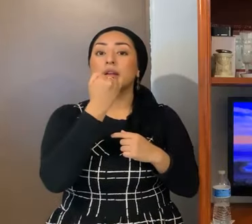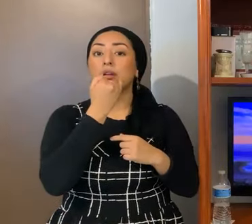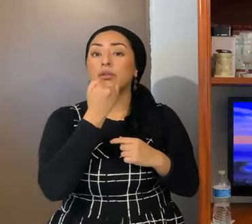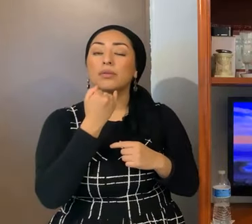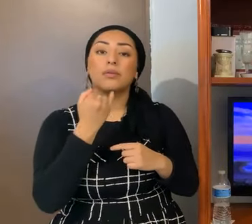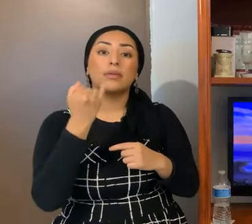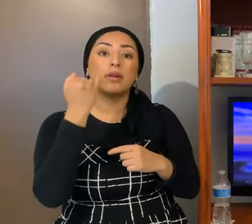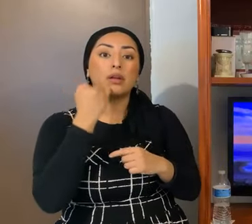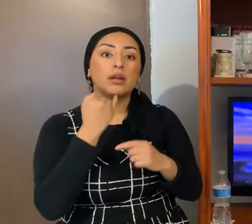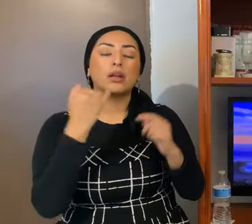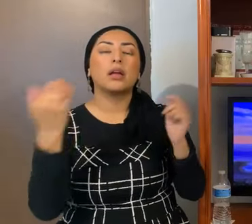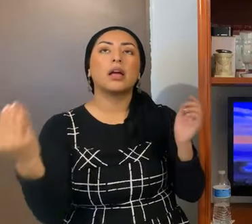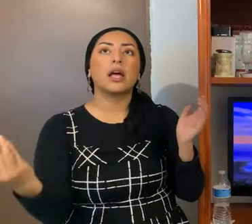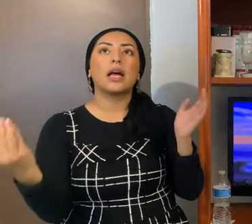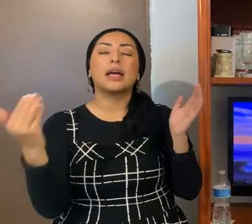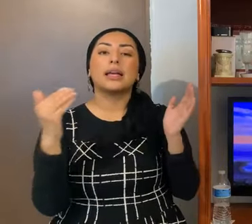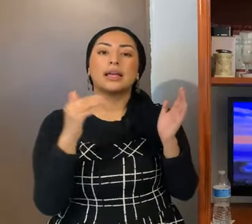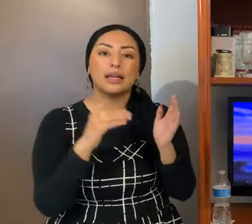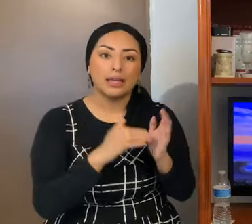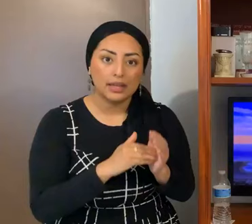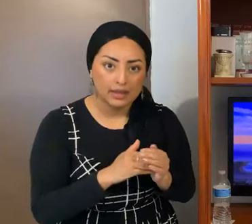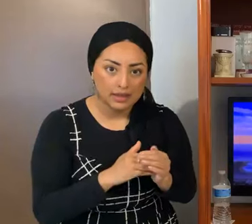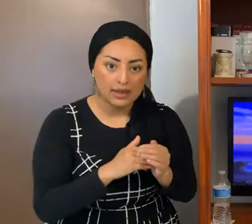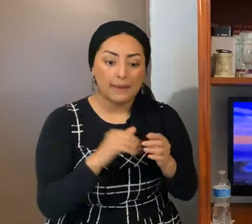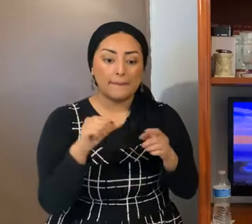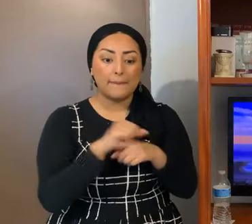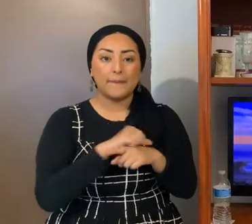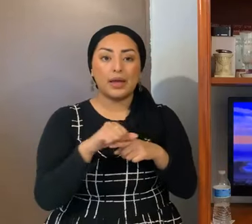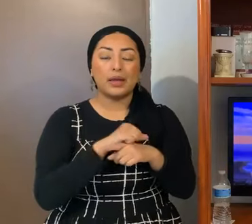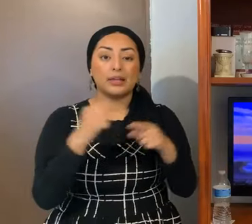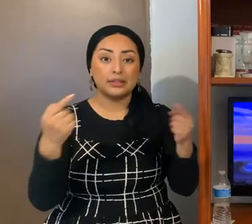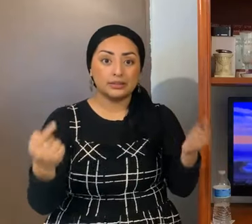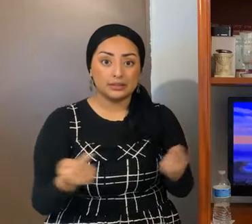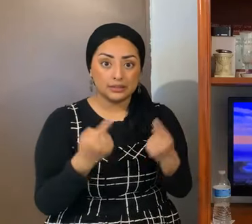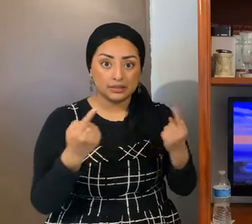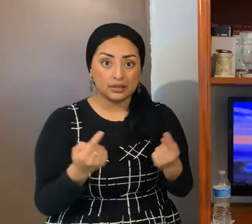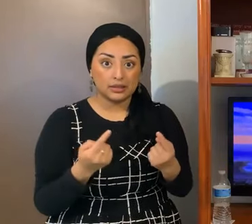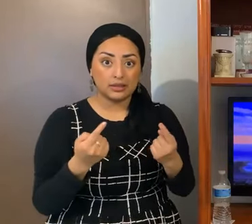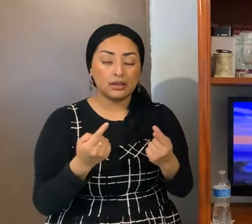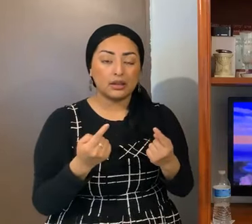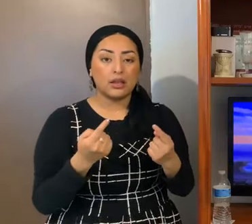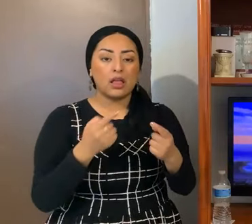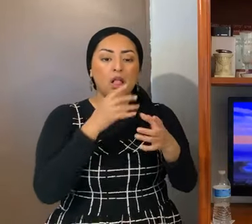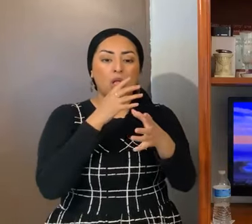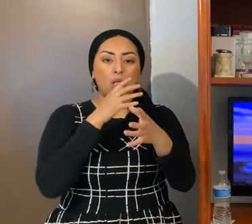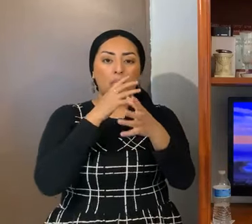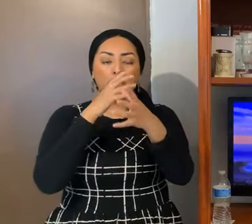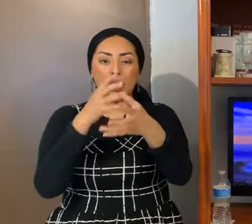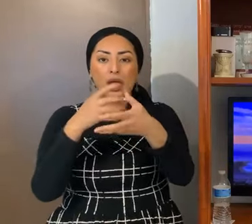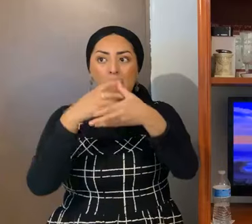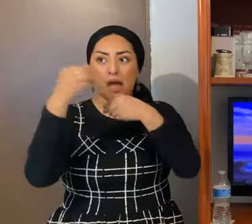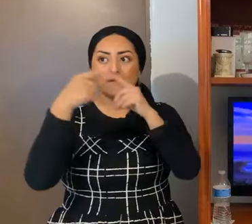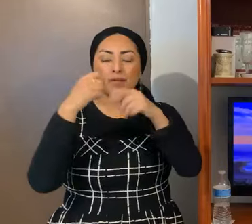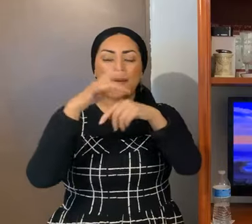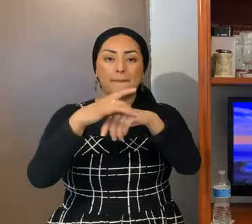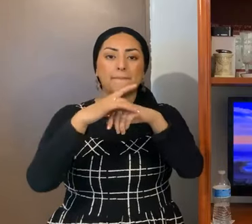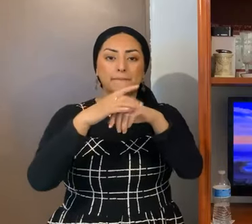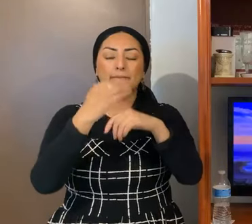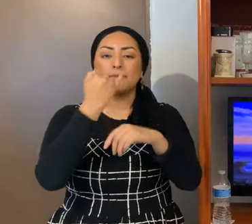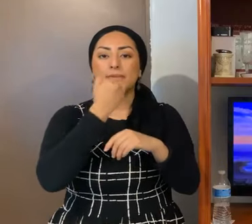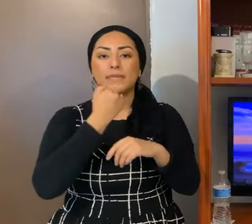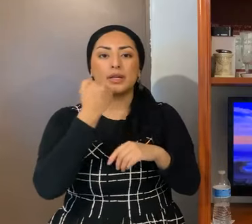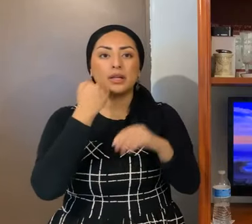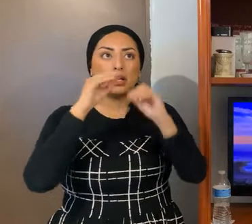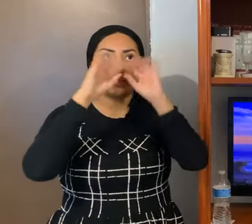Israel volvió a caer en estas prácticas tan terribles, fue vomitada de la tierra de Israel, fue